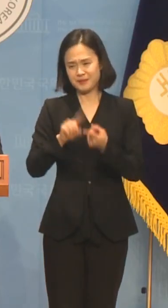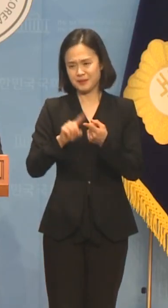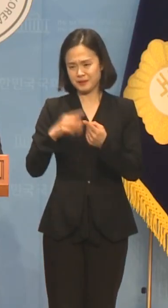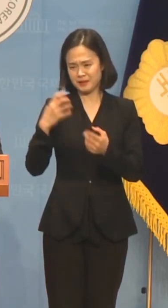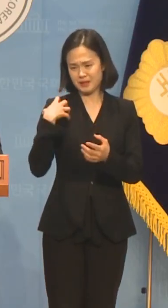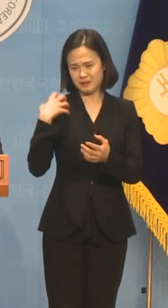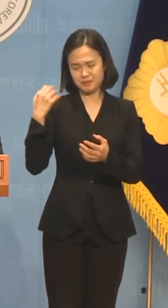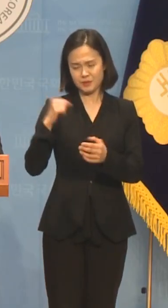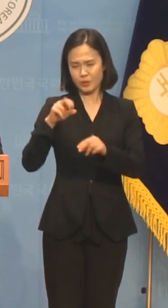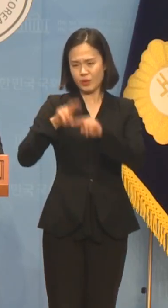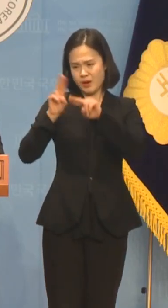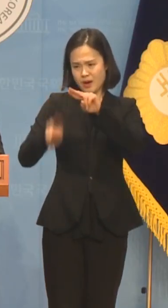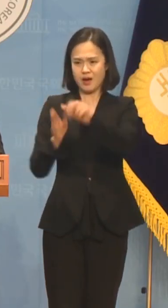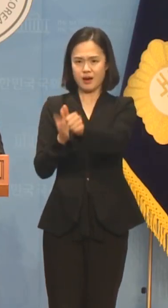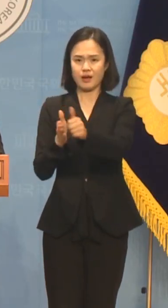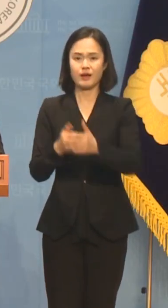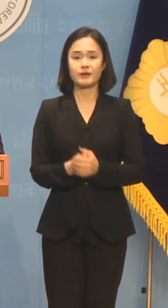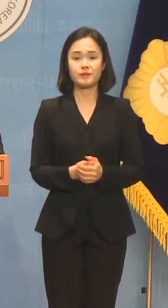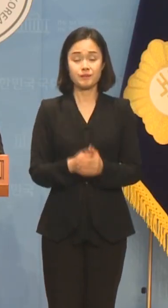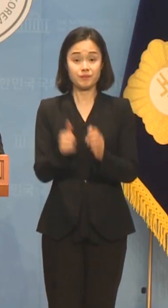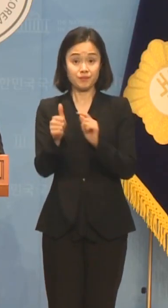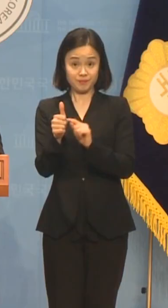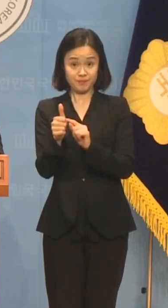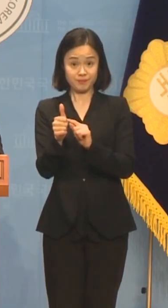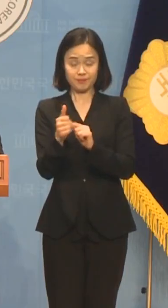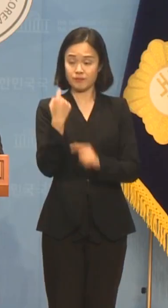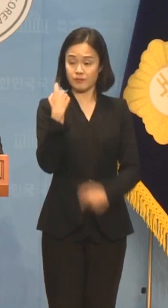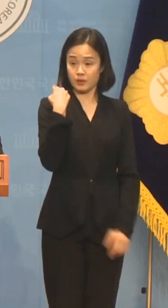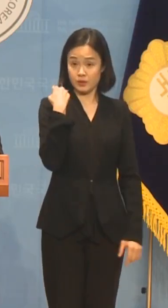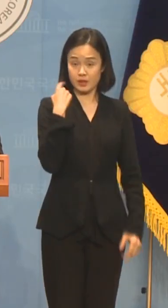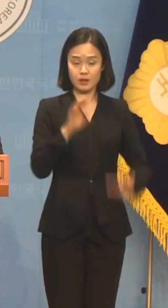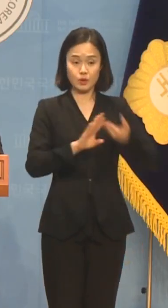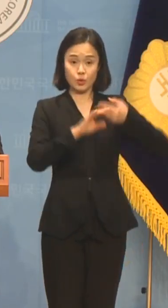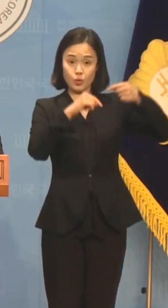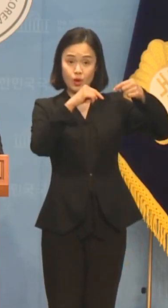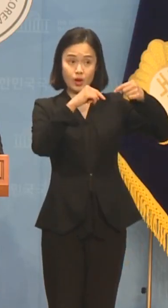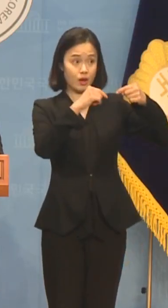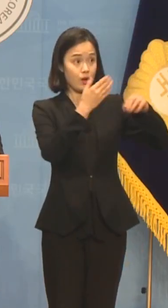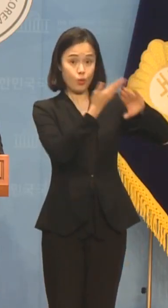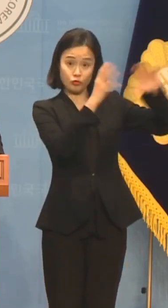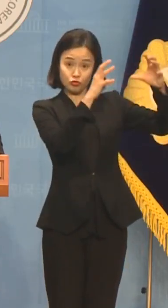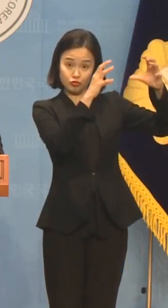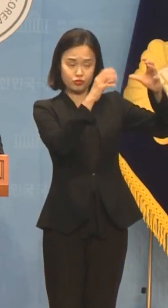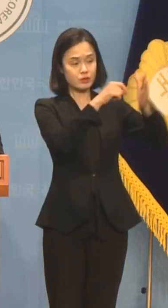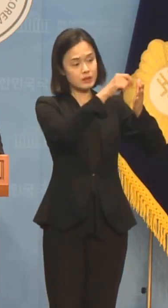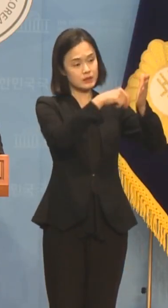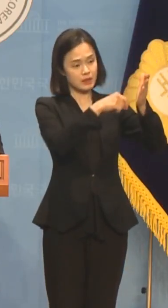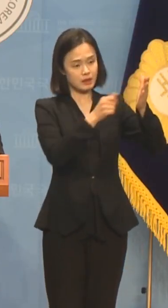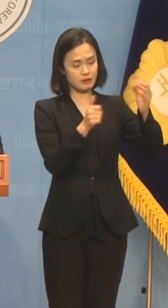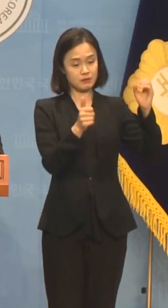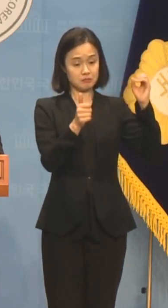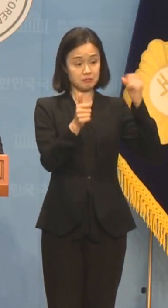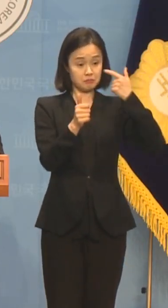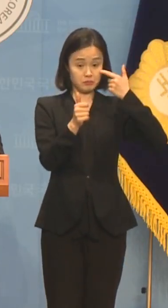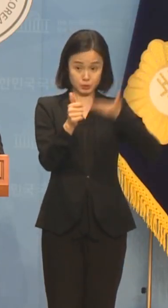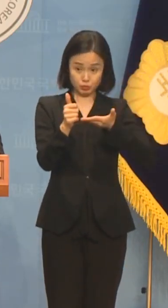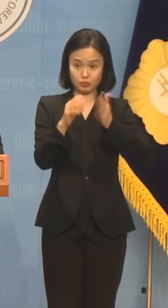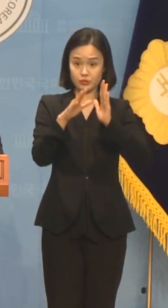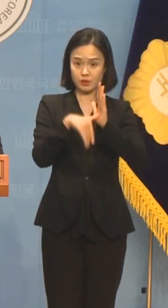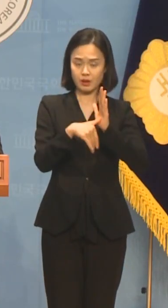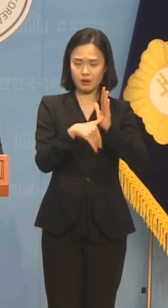장관이 어제 외신 기자회견에서 내란 속의 윤석열의 비상계엄을 옹호하는 망언을